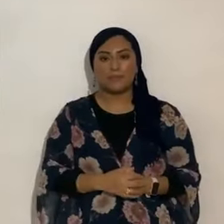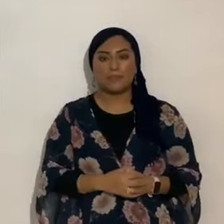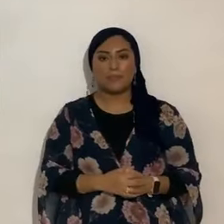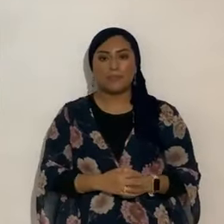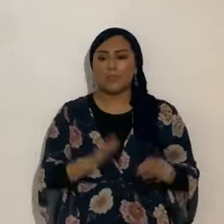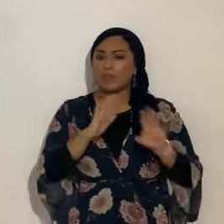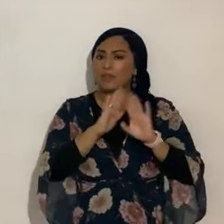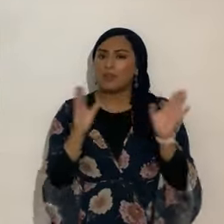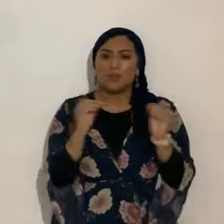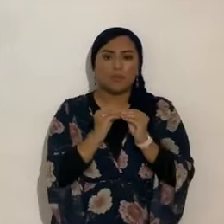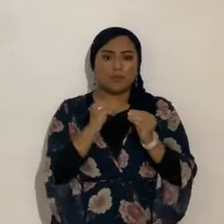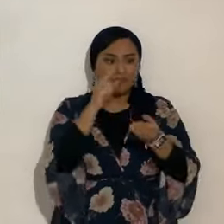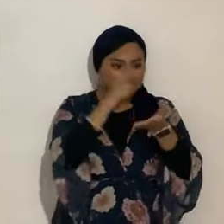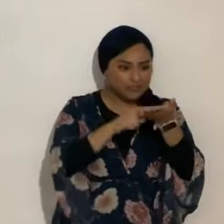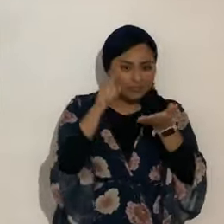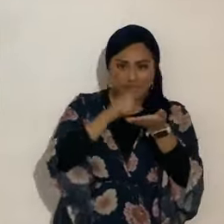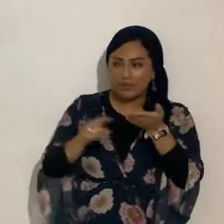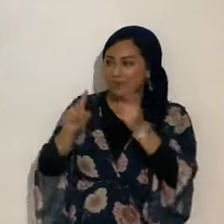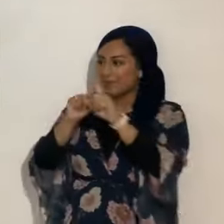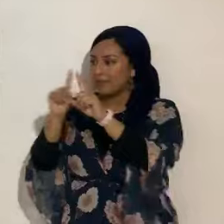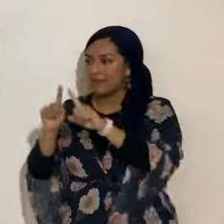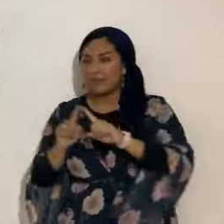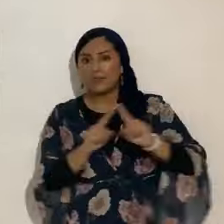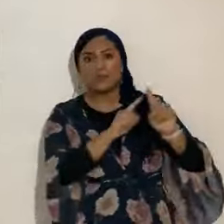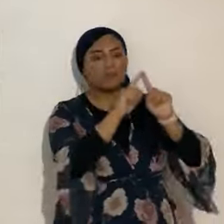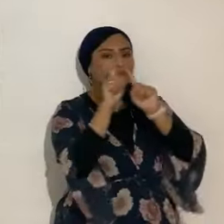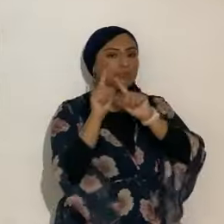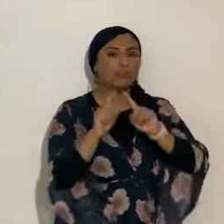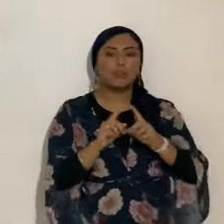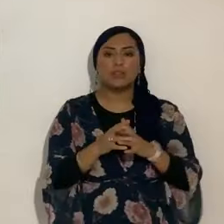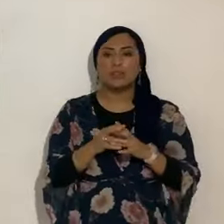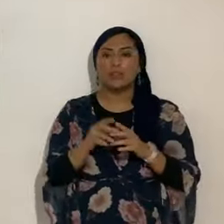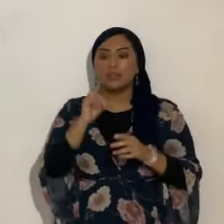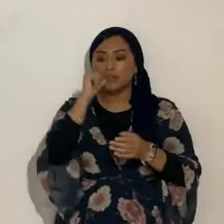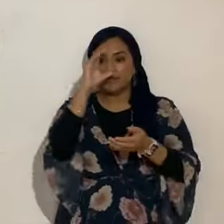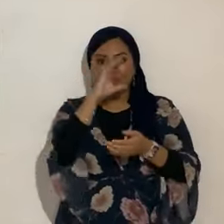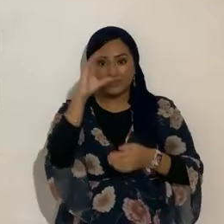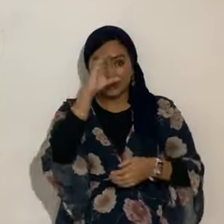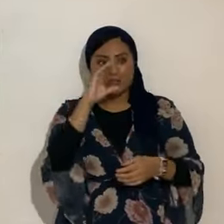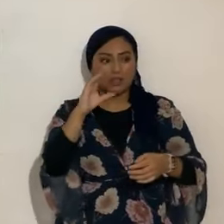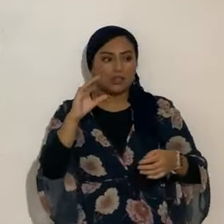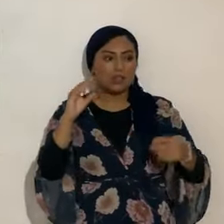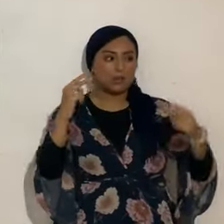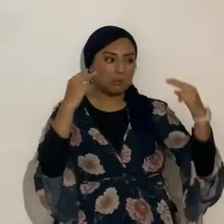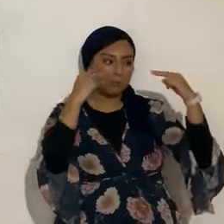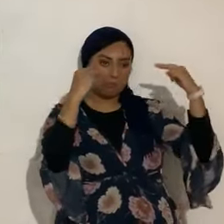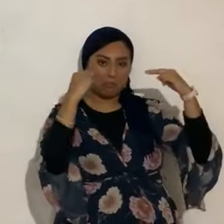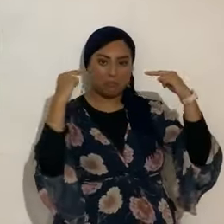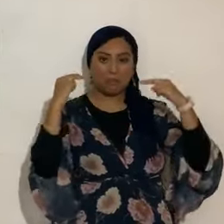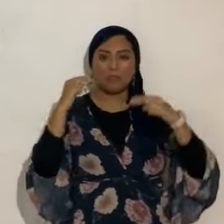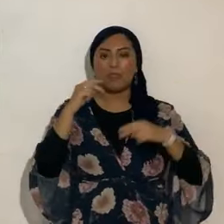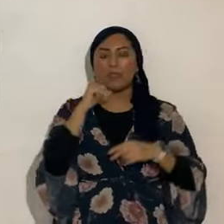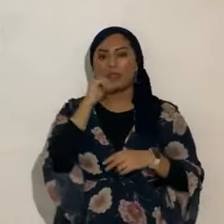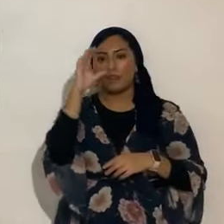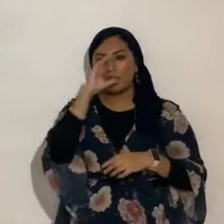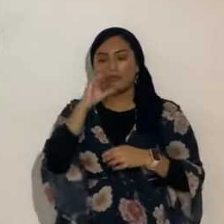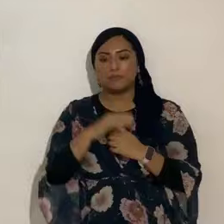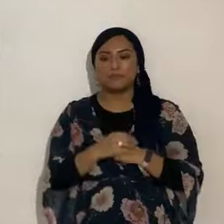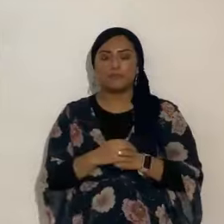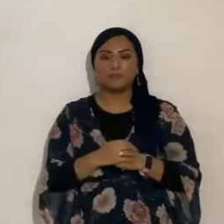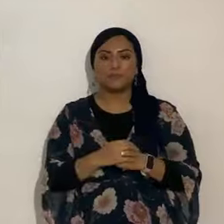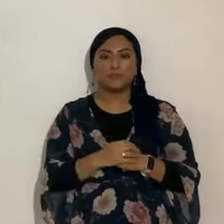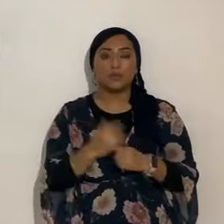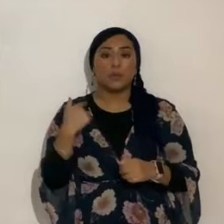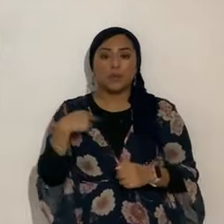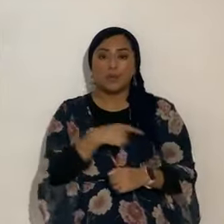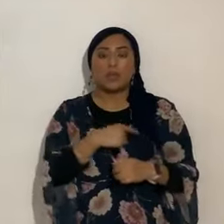Ya no busques reconocimientos, no me refiero a eso, de que tengas un diploma y eso no, eso es otra cosa. Tenemos